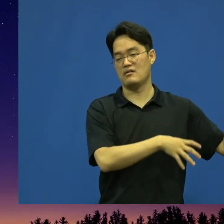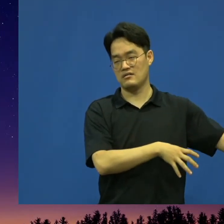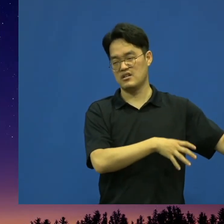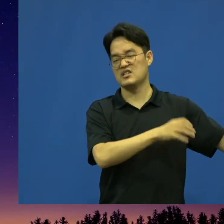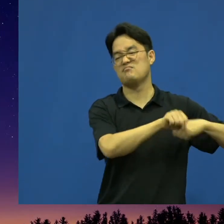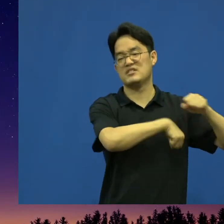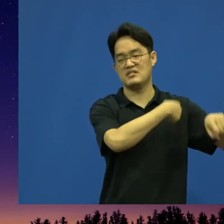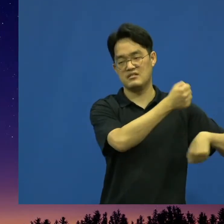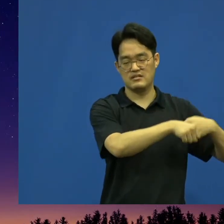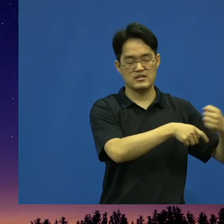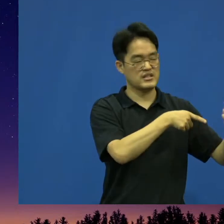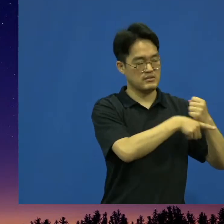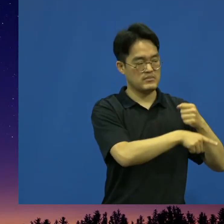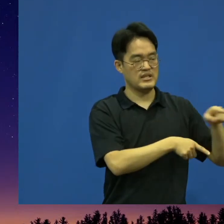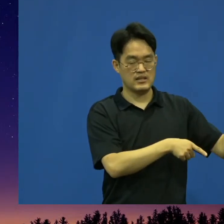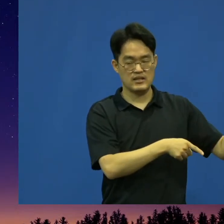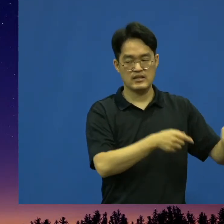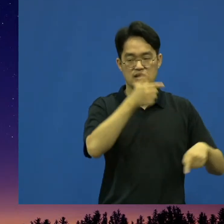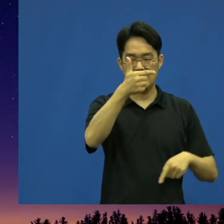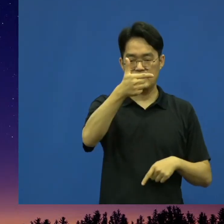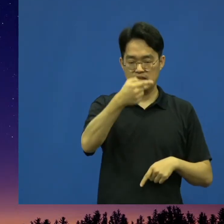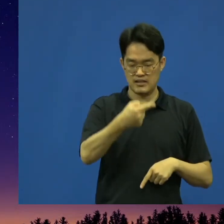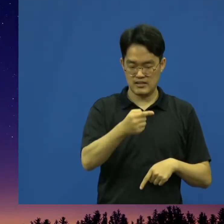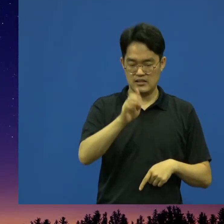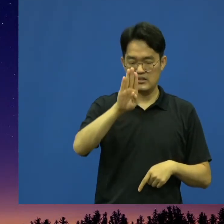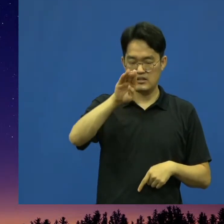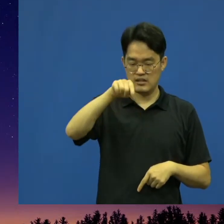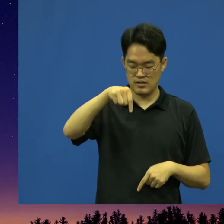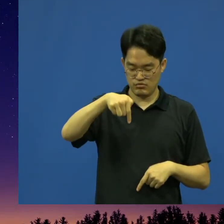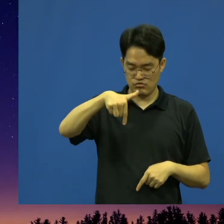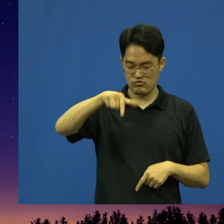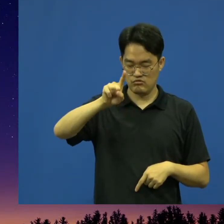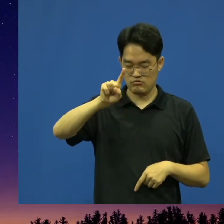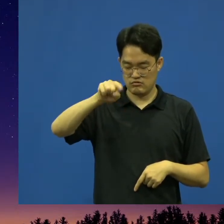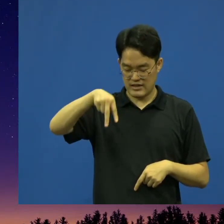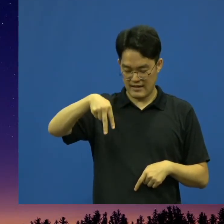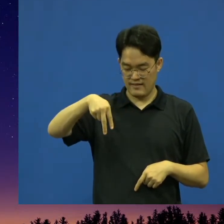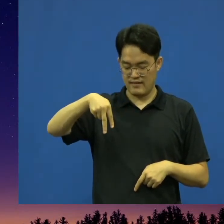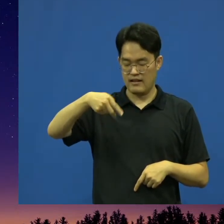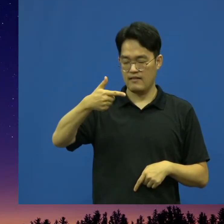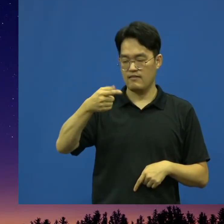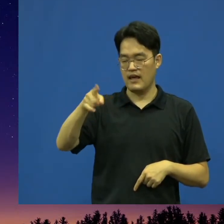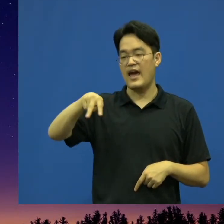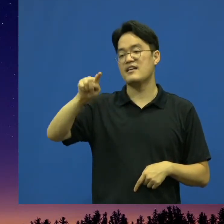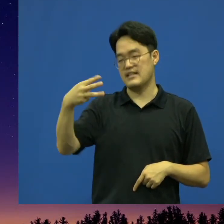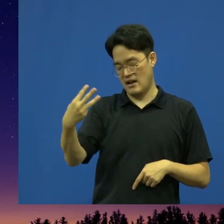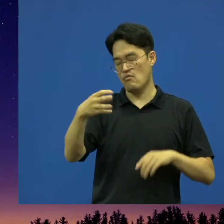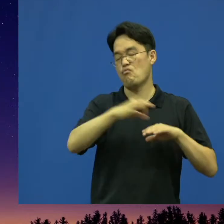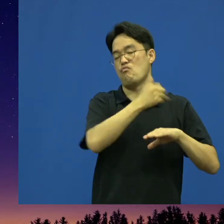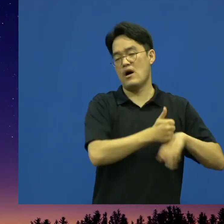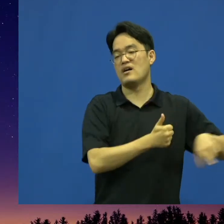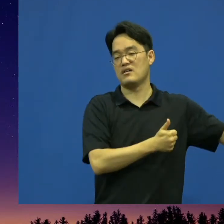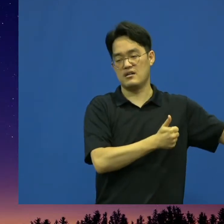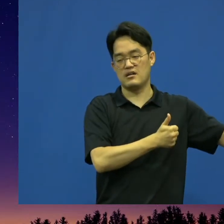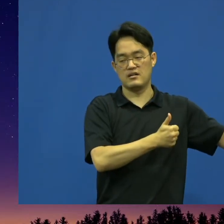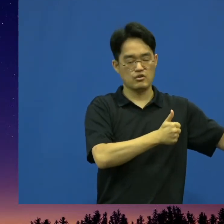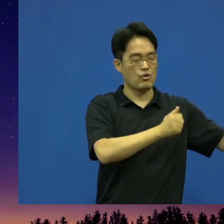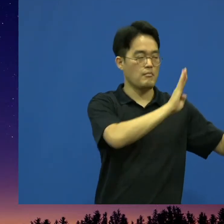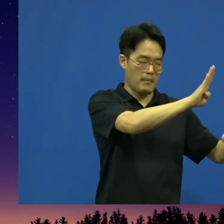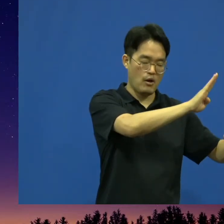느부갓네살과 바벨론 제국이 첫 번째 짐승이에요. 여러분, 그 뒤에 4절 하반절에